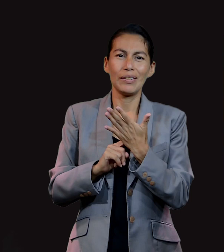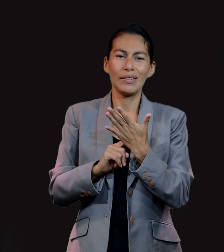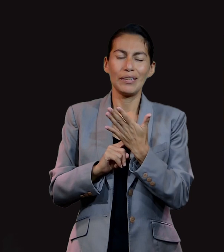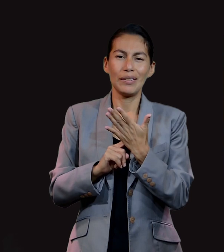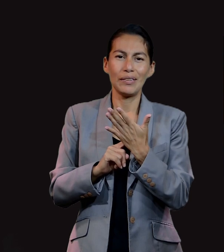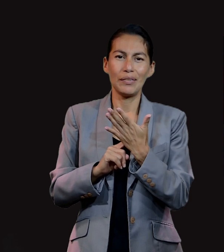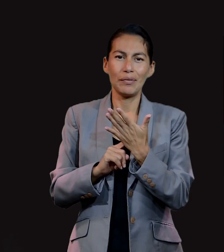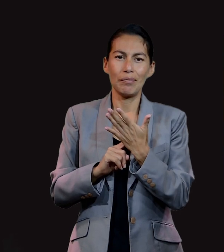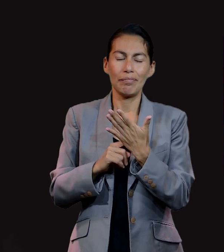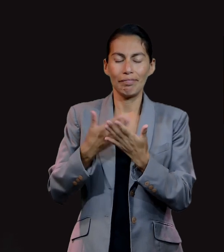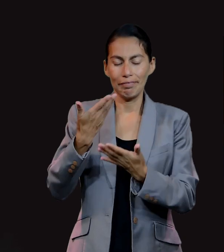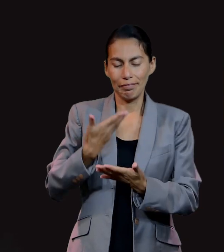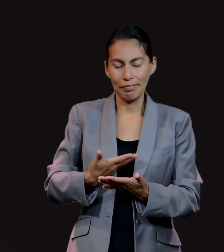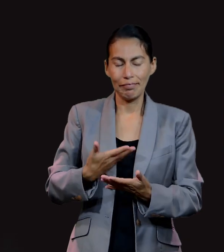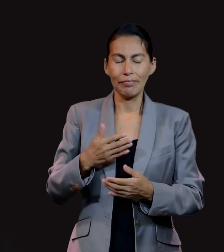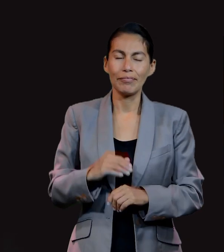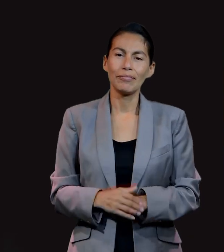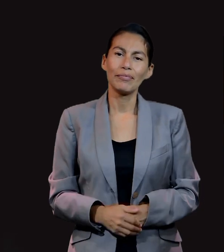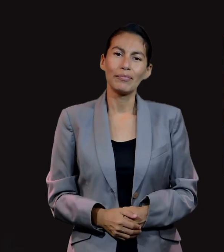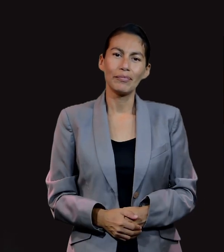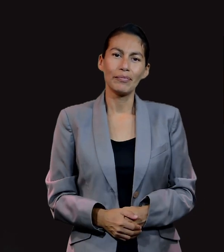para con su servidor